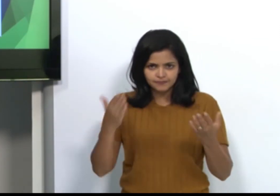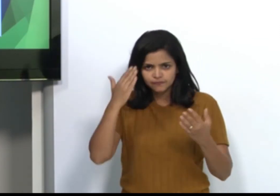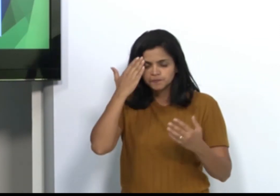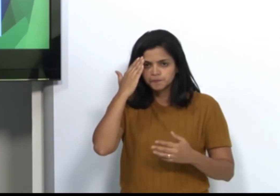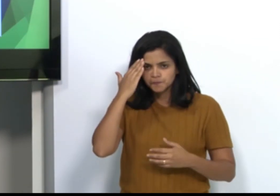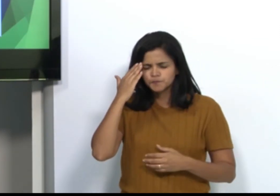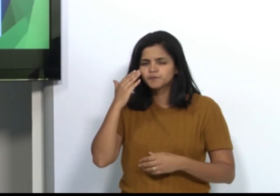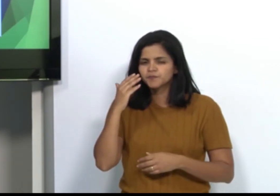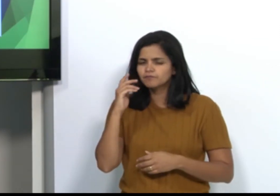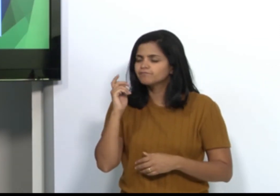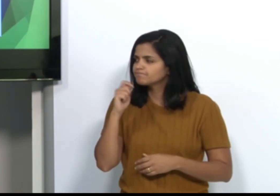Vejam o movimento.